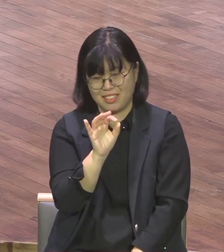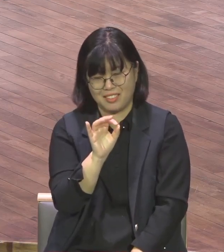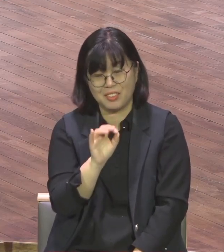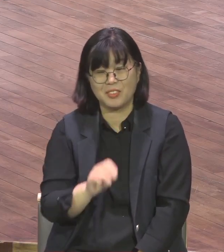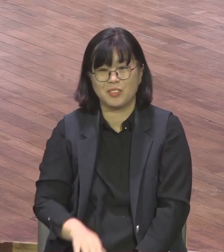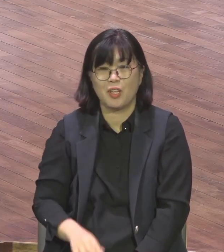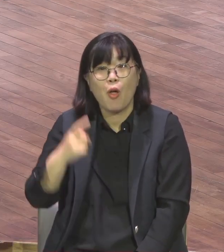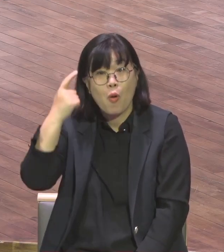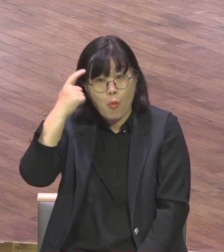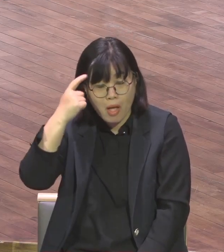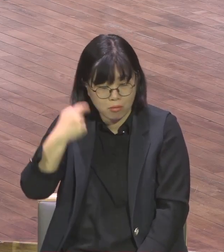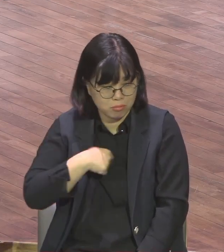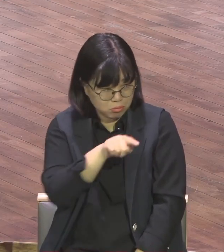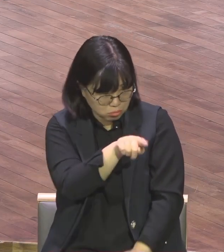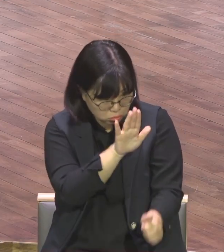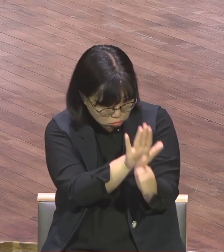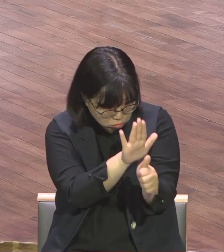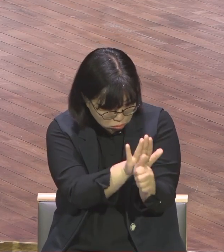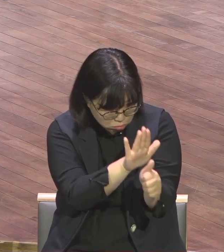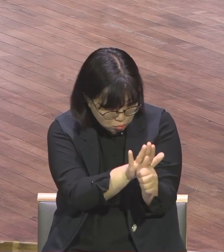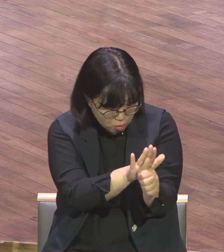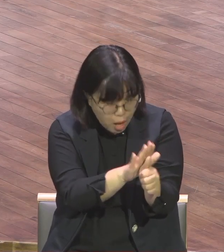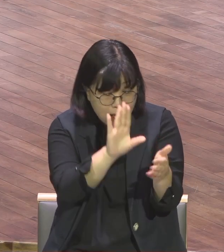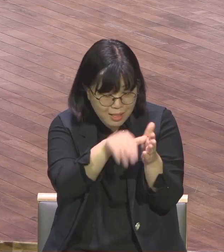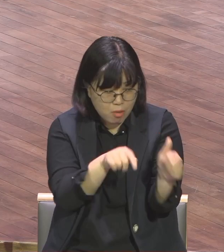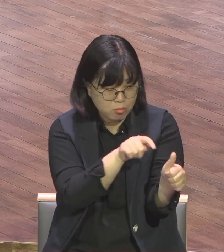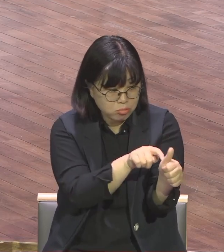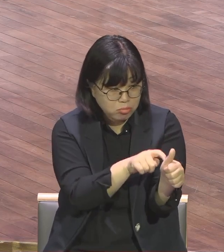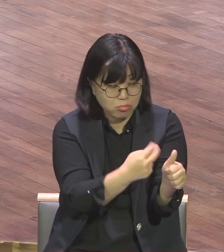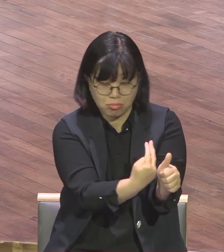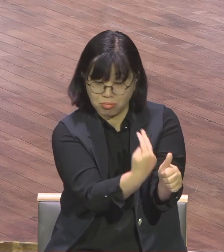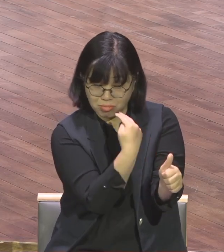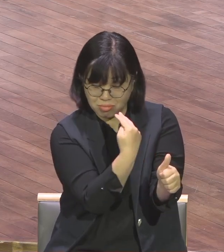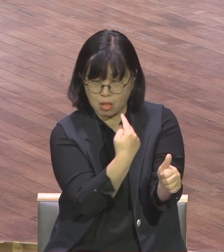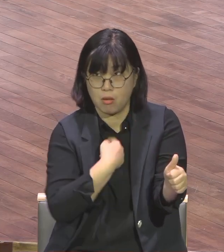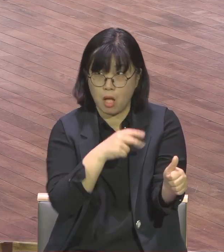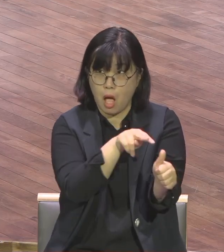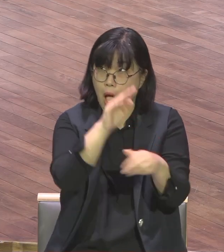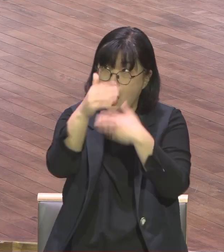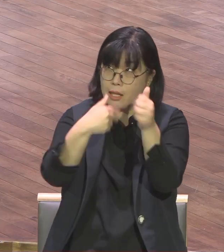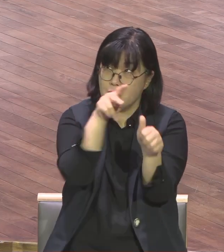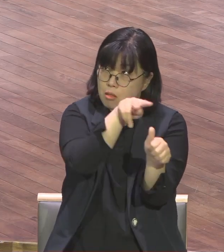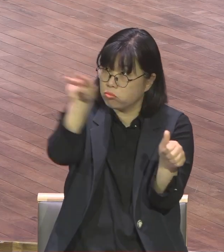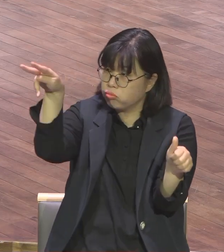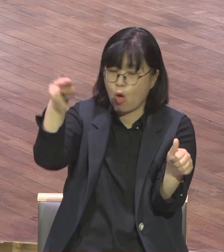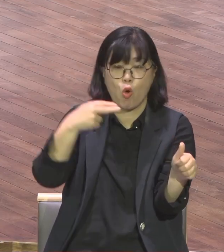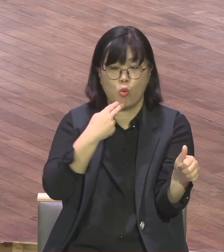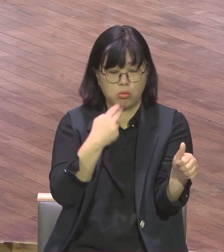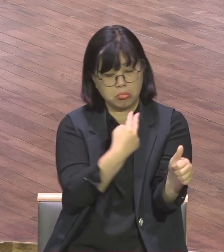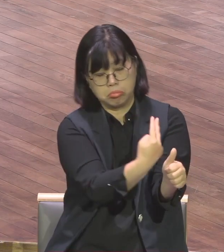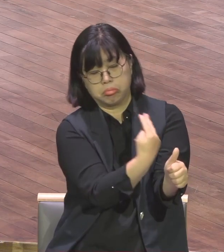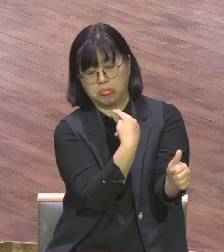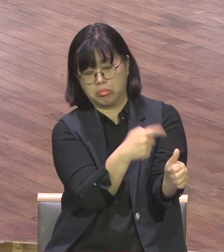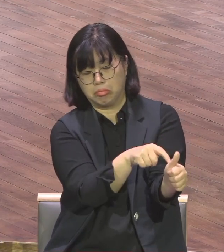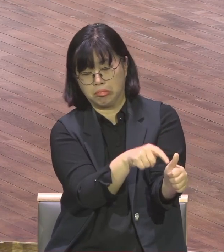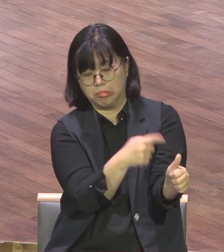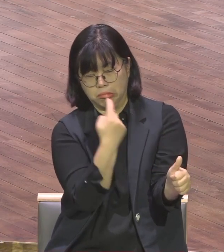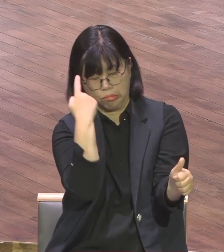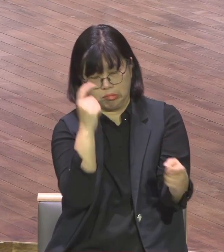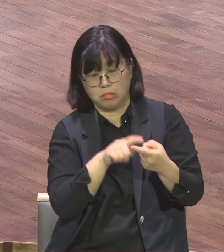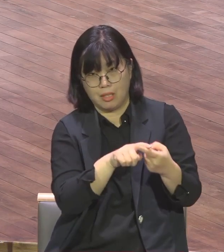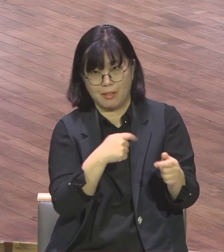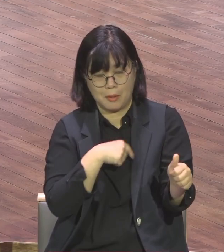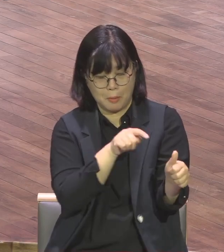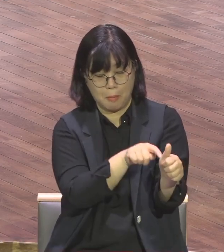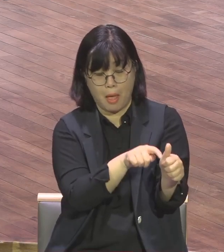하나님을 바라보는 것이 아니라 사람을, 그 사람을 바라봐요. 아, 저 사람이 내한테 도움을 줬다. 다음에도 또